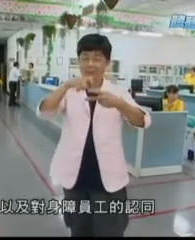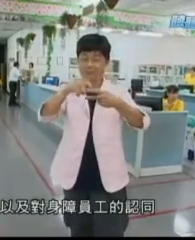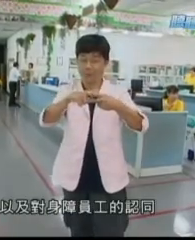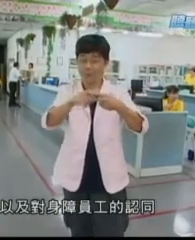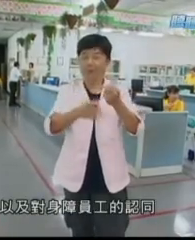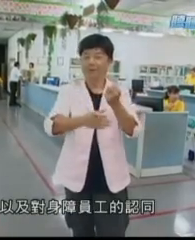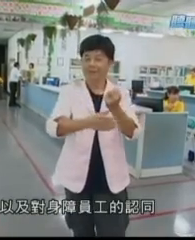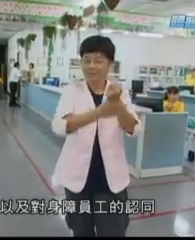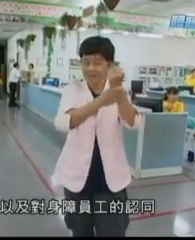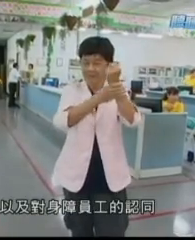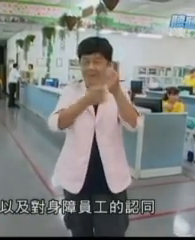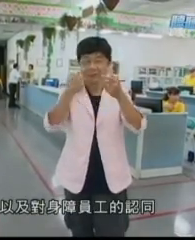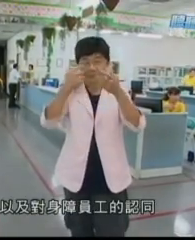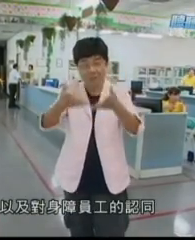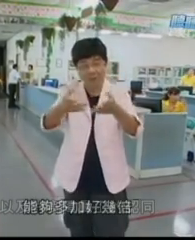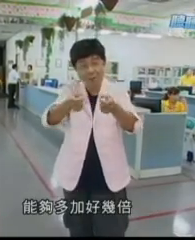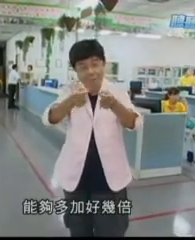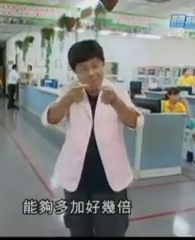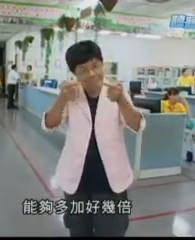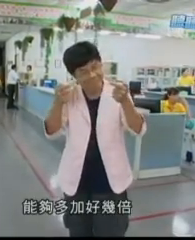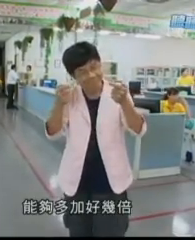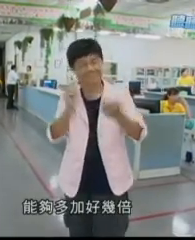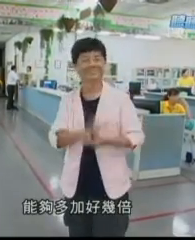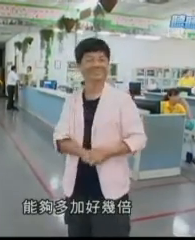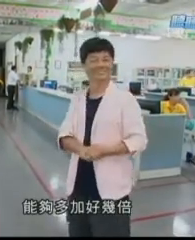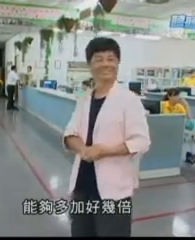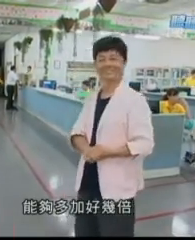身障员工的认同能够多加好几倍。